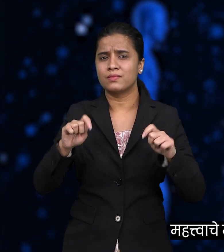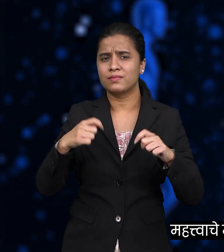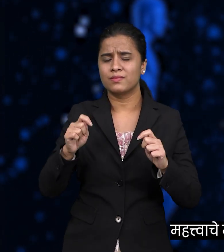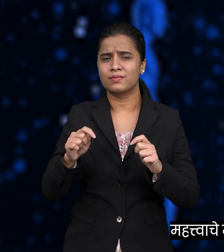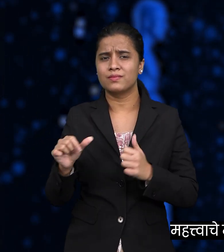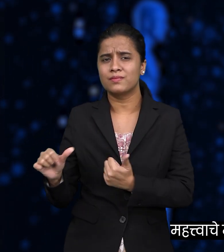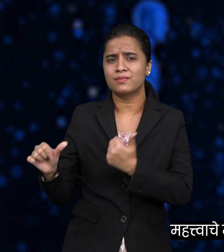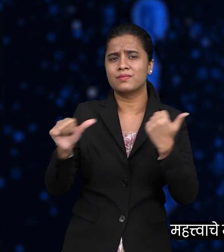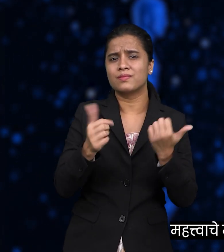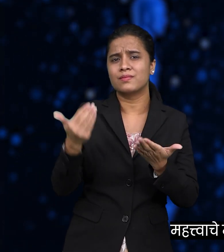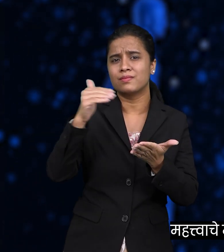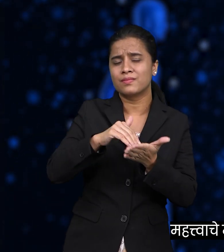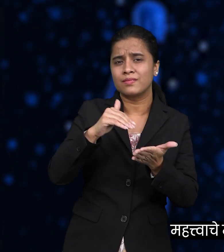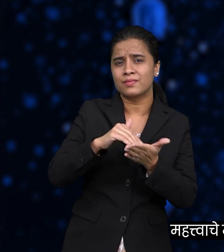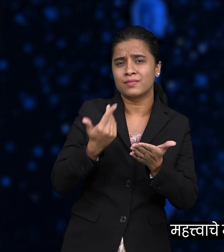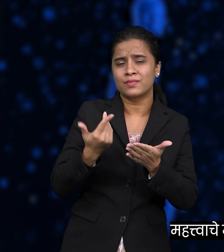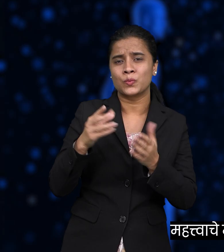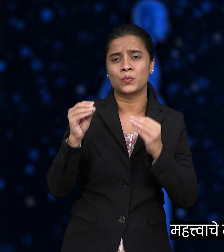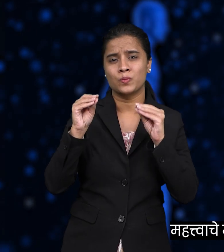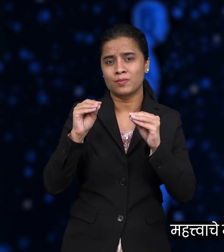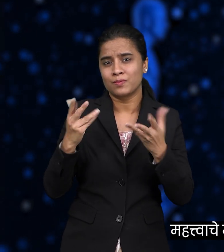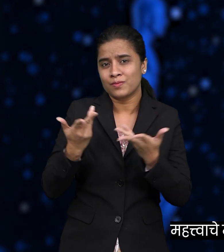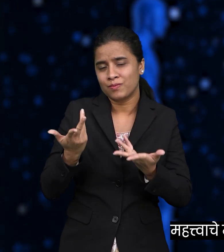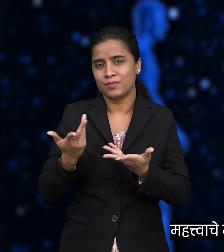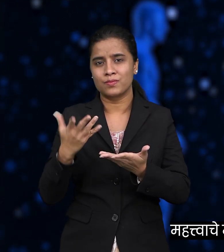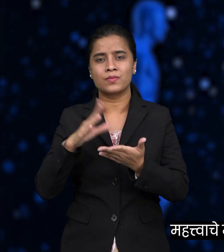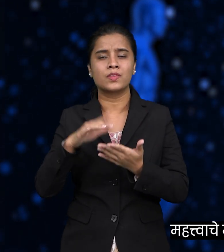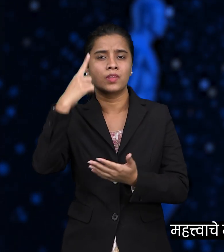महत्त्वाचे मुद्दे आठवण्याचा प्रयत्न करा.